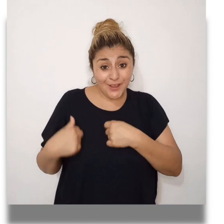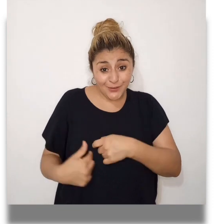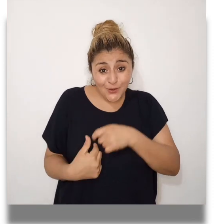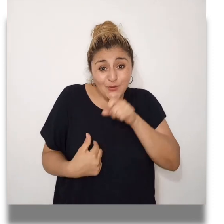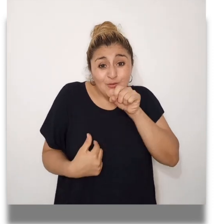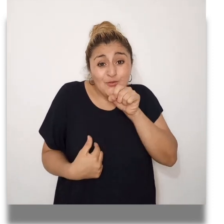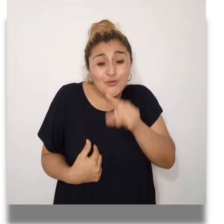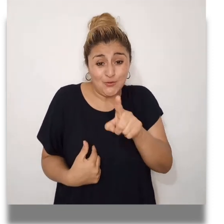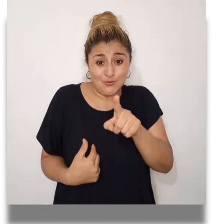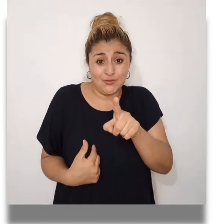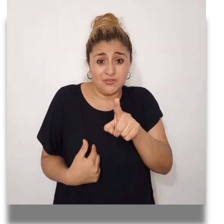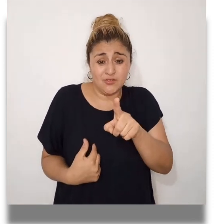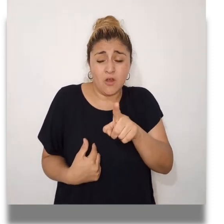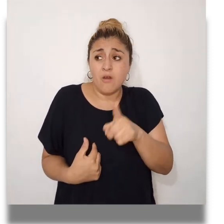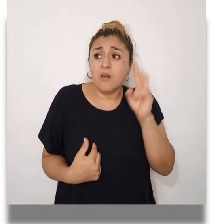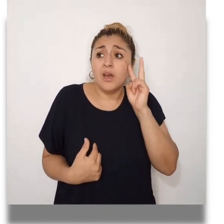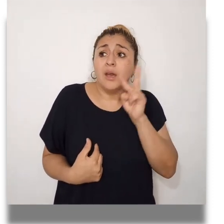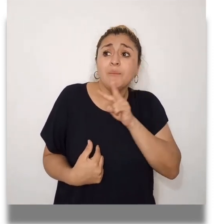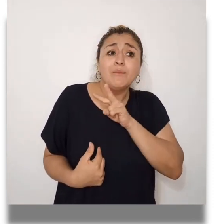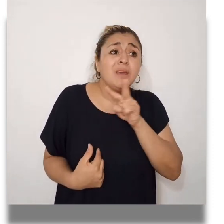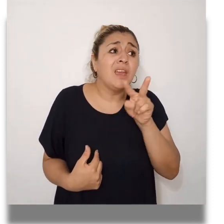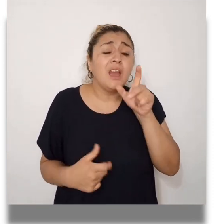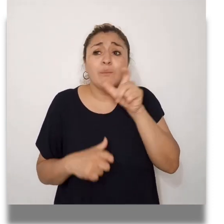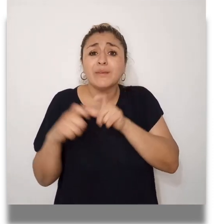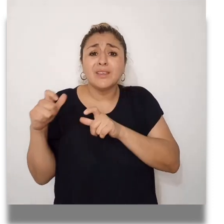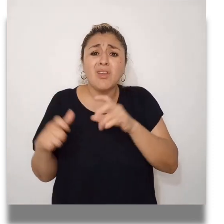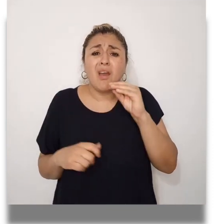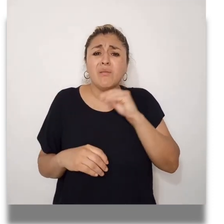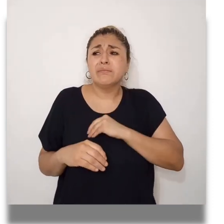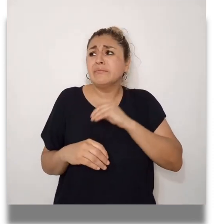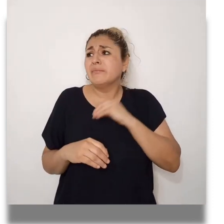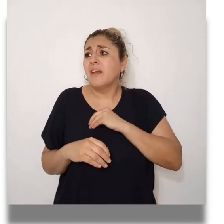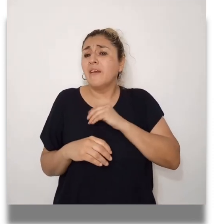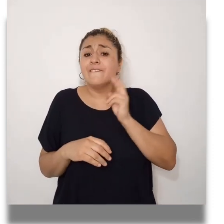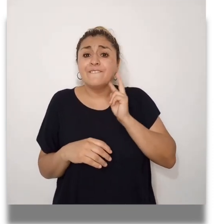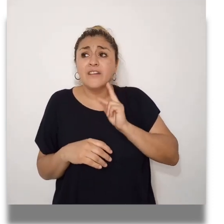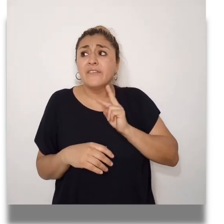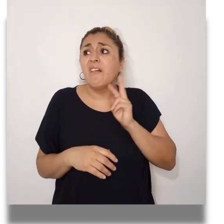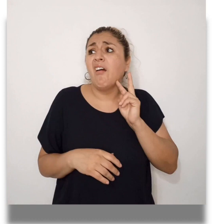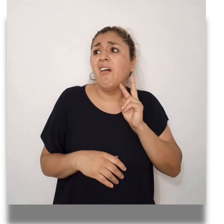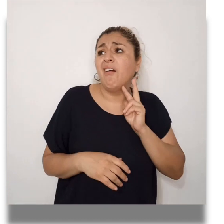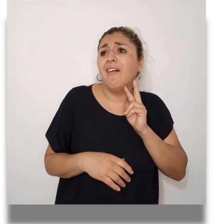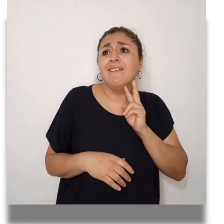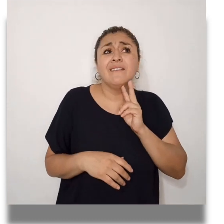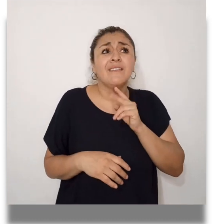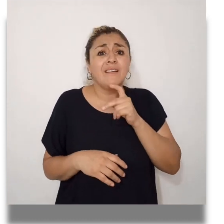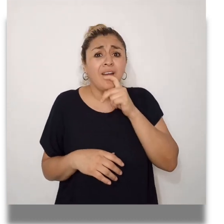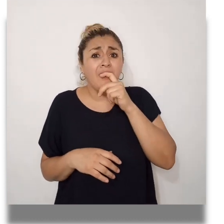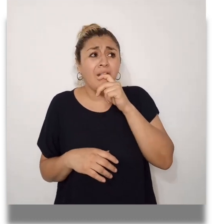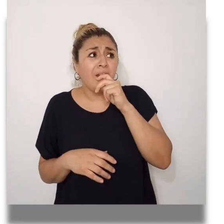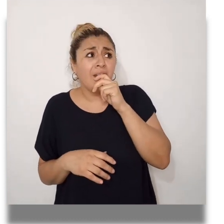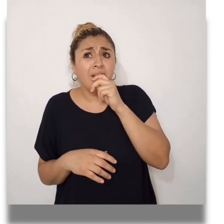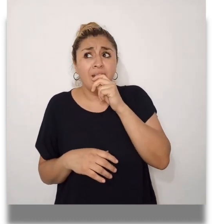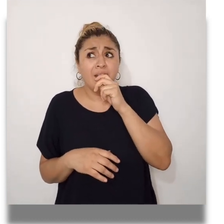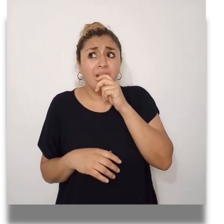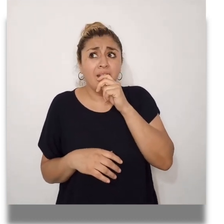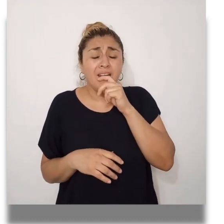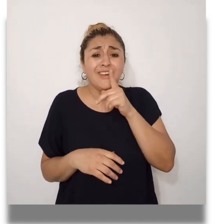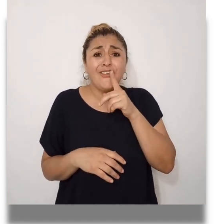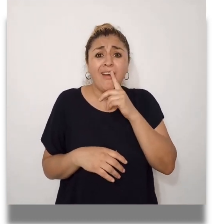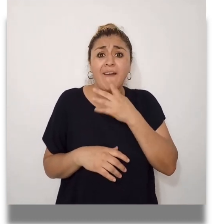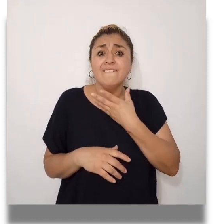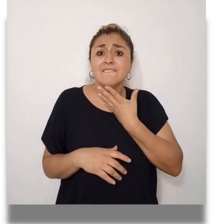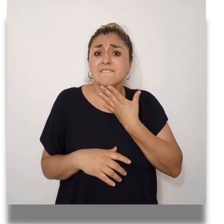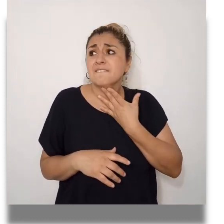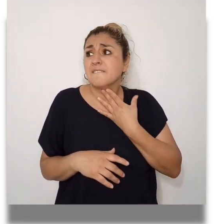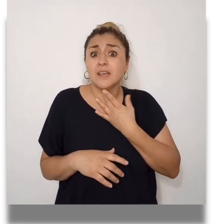Persevera toujours. Persevera siempre. Tout le temps. Todo el tiempo. Dans la crainte de Dieu.